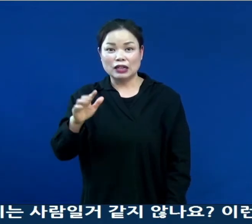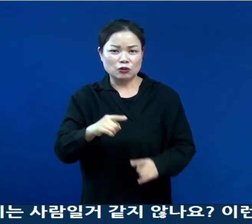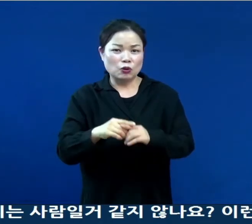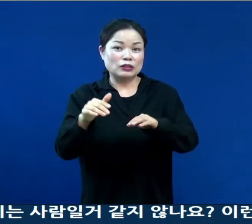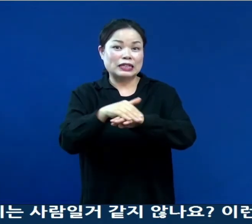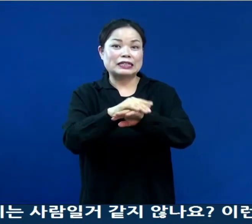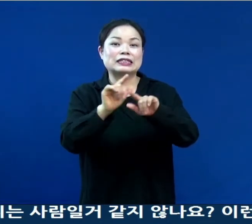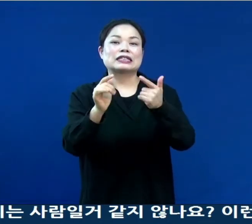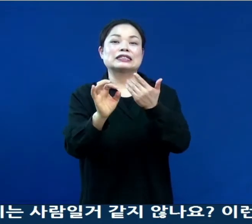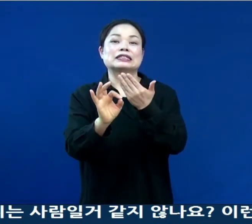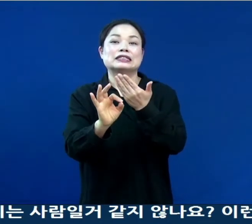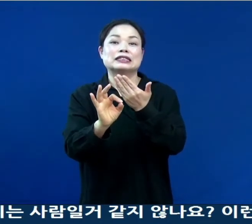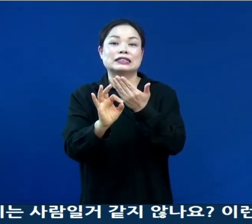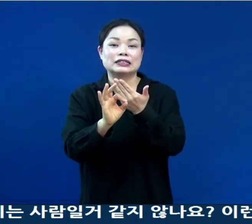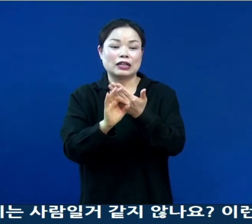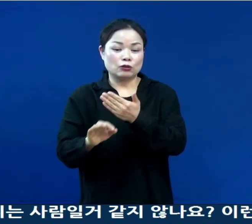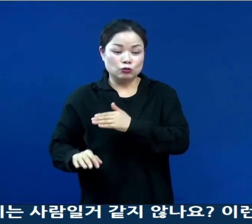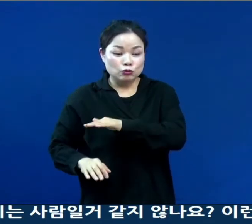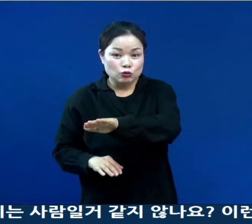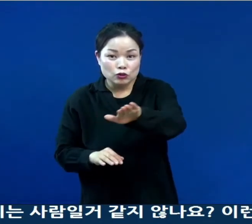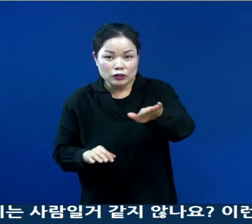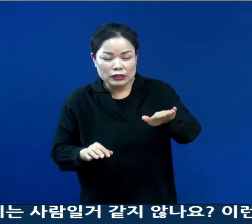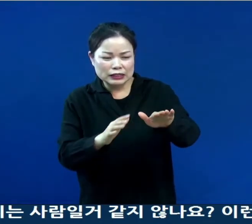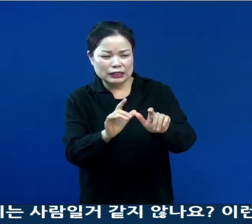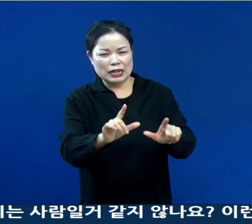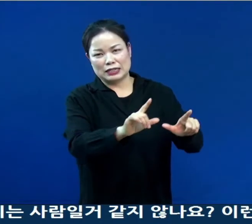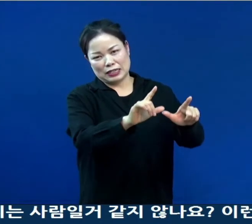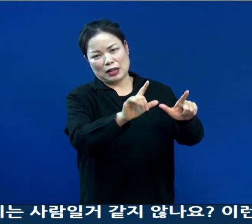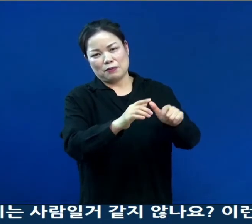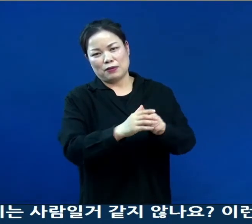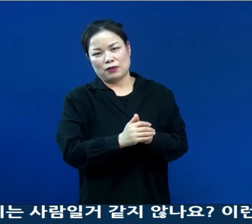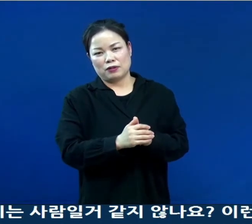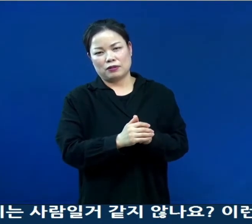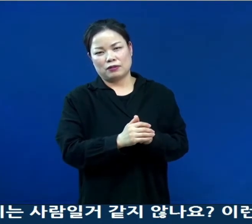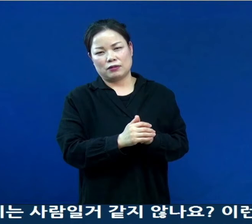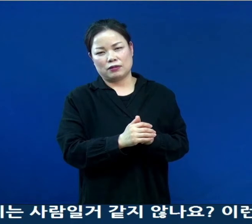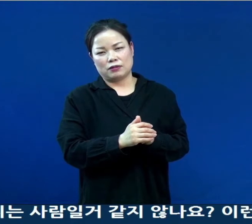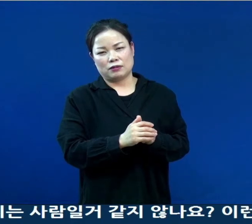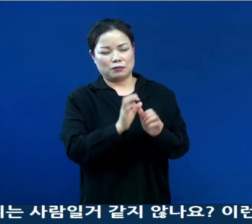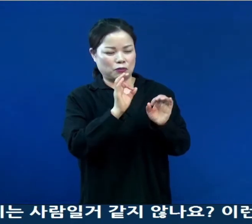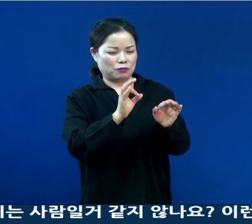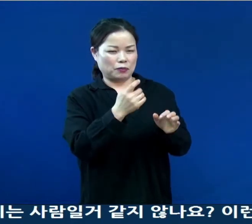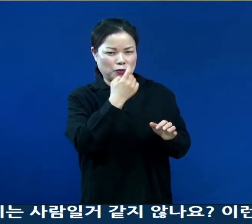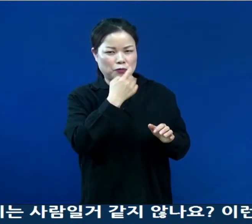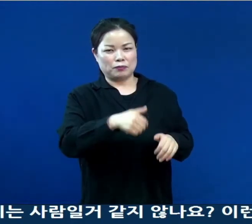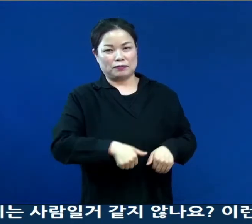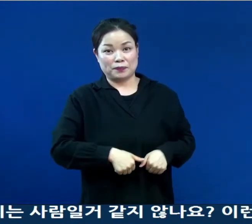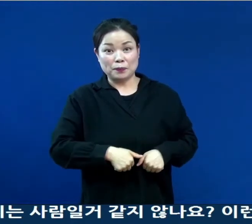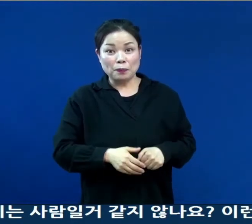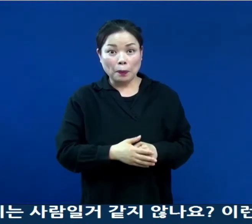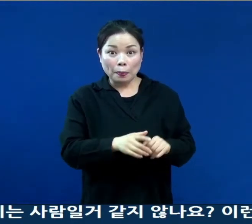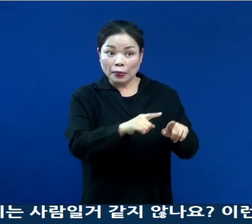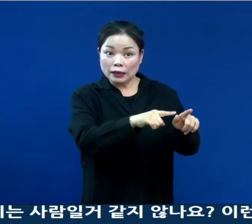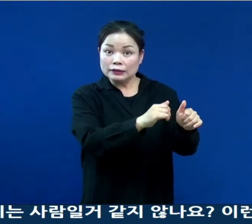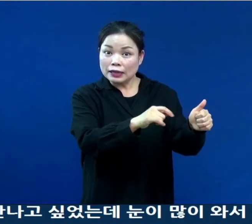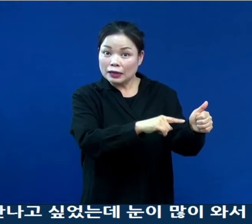안 다닌다면 교회 다닌 우리는 이분의 삶을 볼 필요가 있다고 생각합니다. 이분은